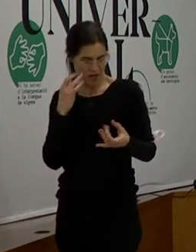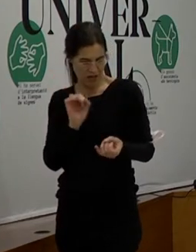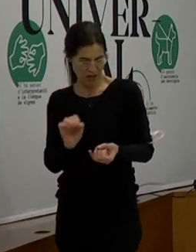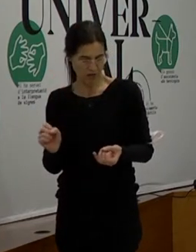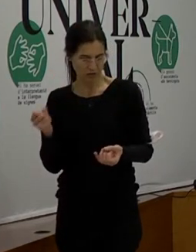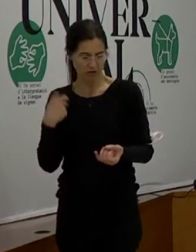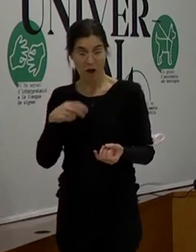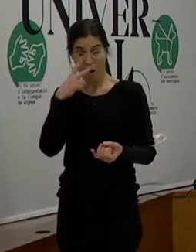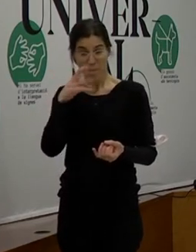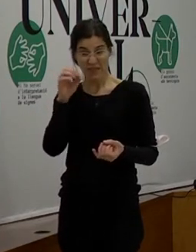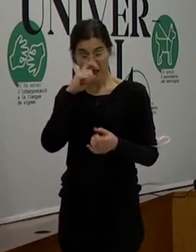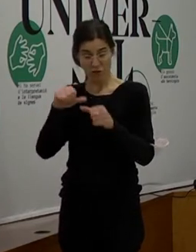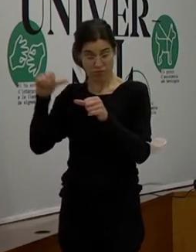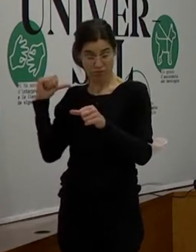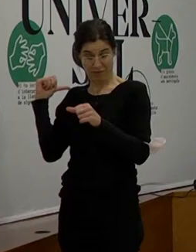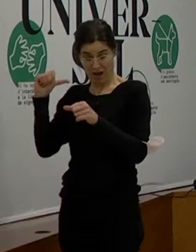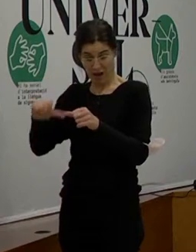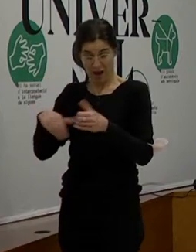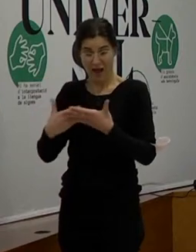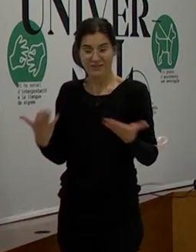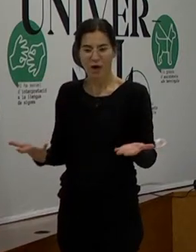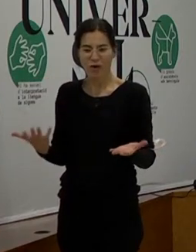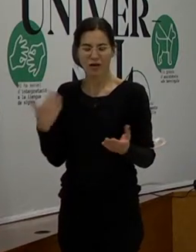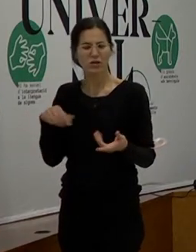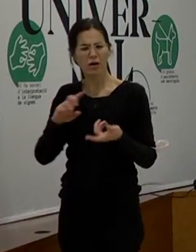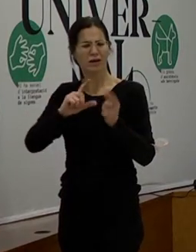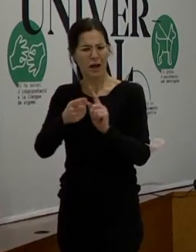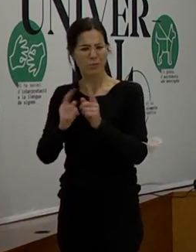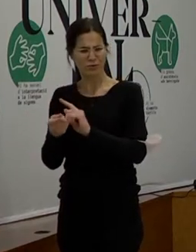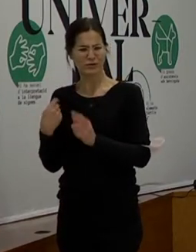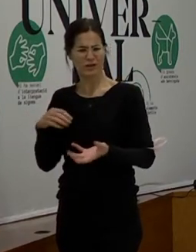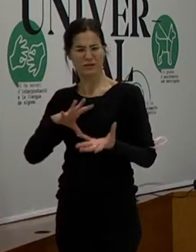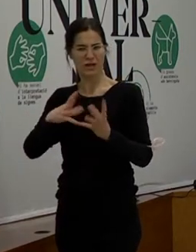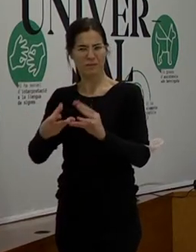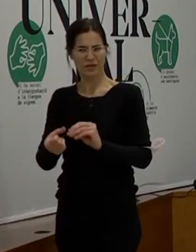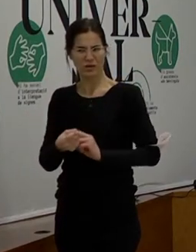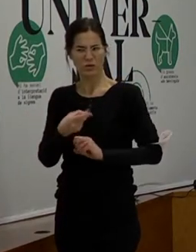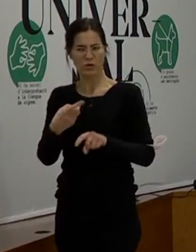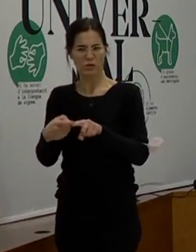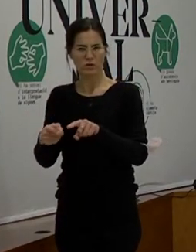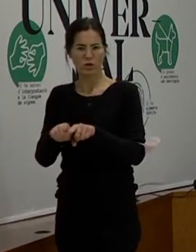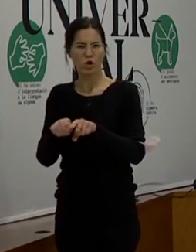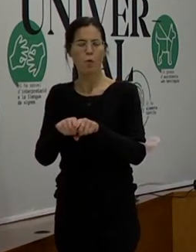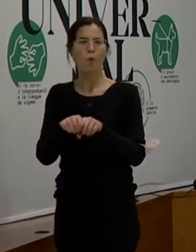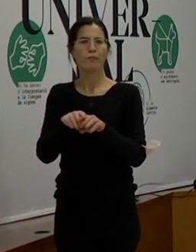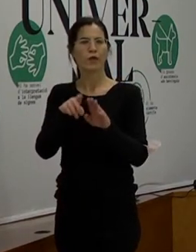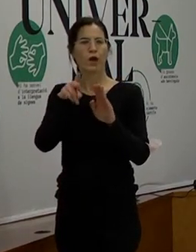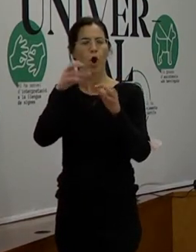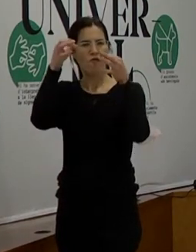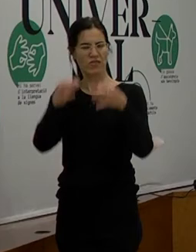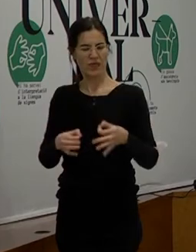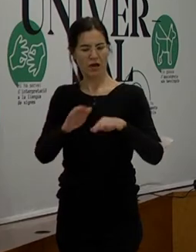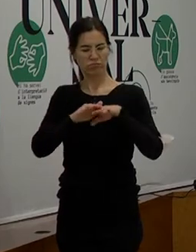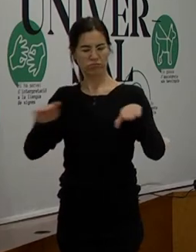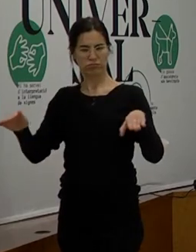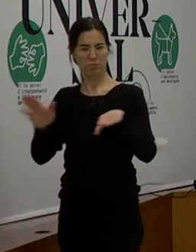últims 20 anys s'han fet una mena d'adequacions, entre cometes, una mica com estàndards, vale? Per tindre el